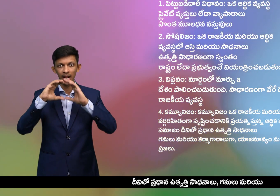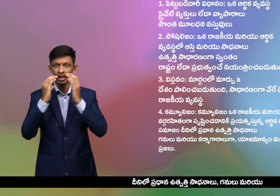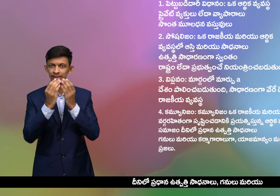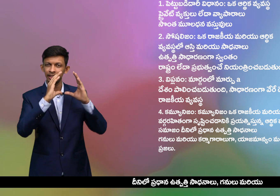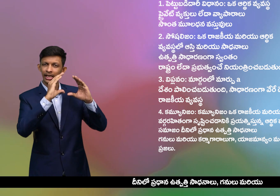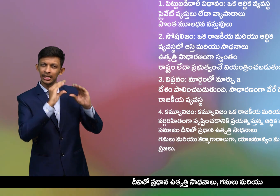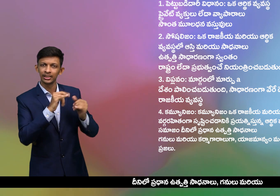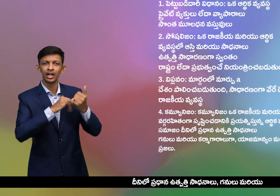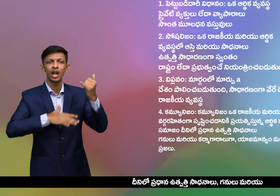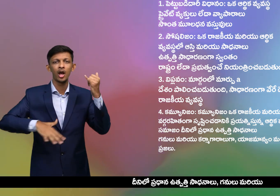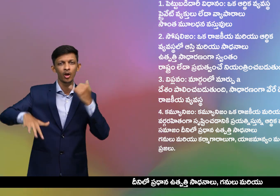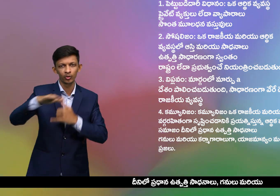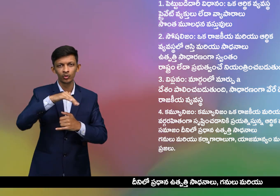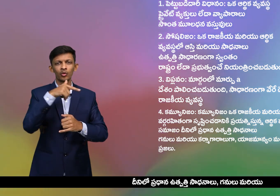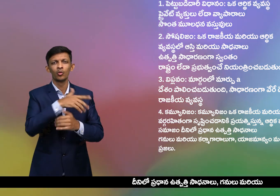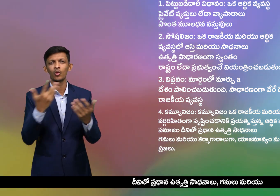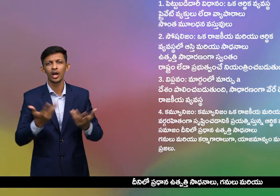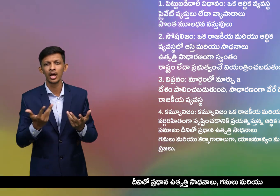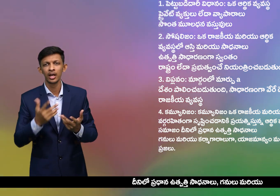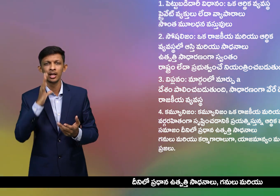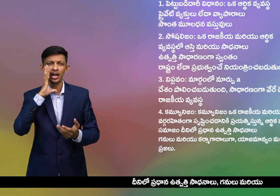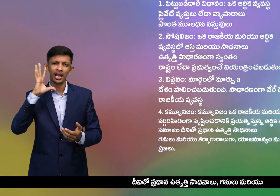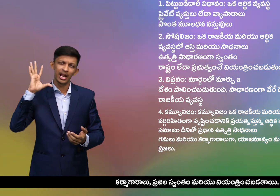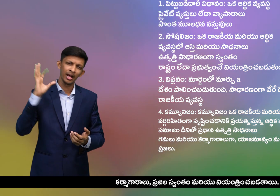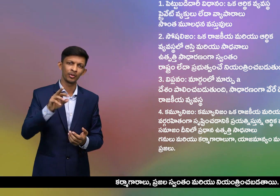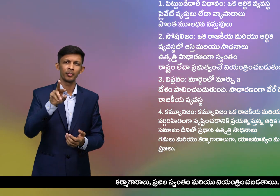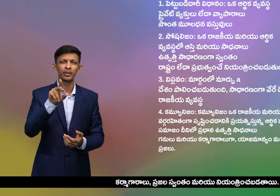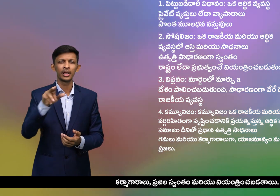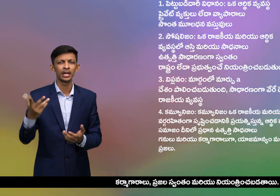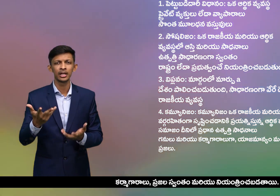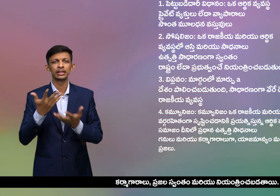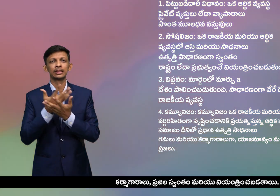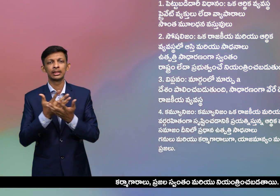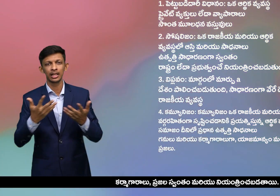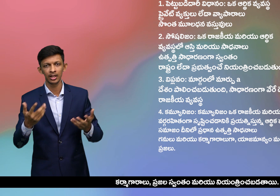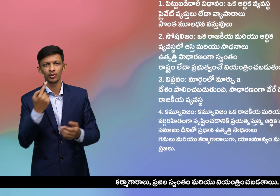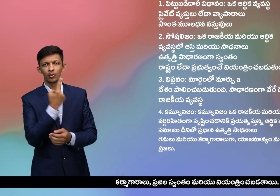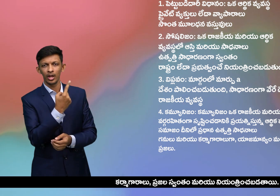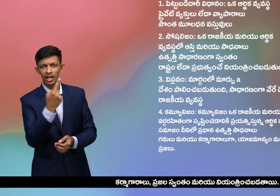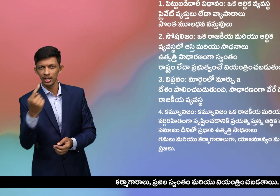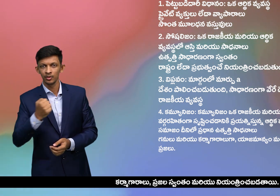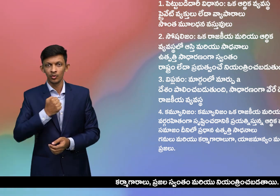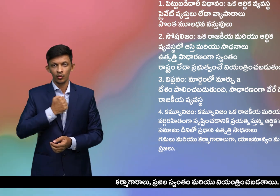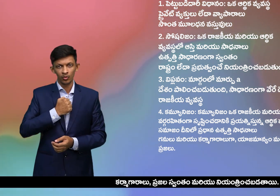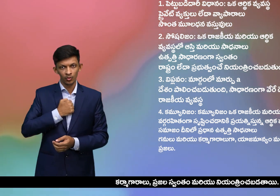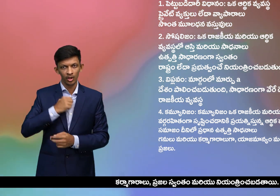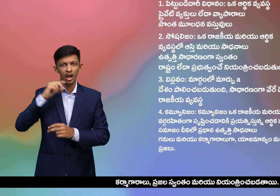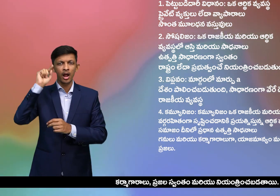దీనిలో ప్రధాన ఉత్పత్తి సాధనాలు, గనులు మరియు కర్మాగారాలు ప్రజల సొంతం